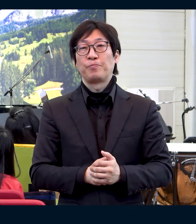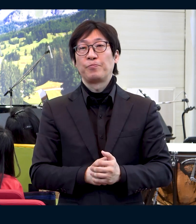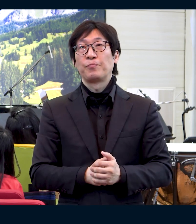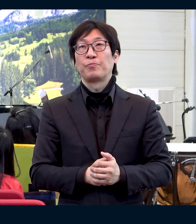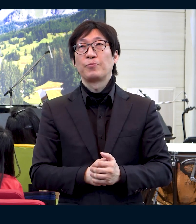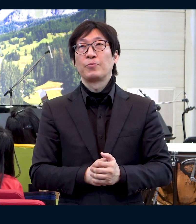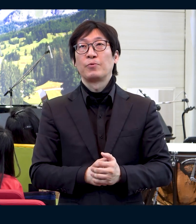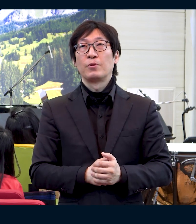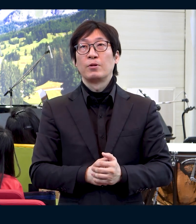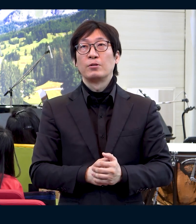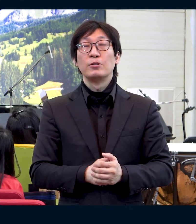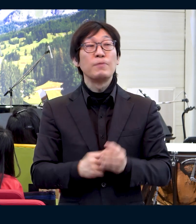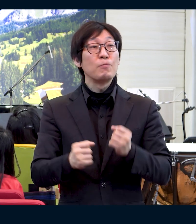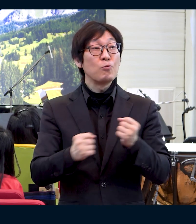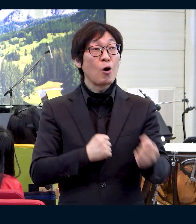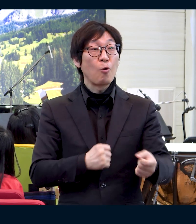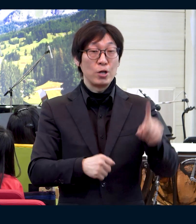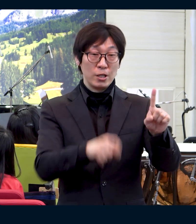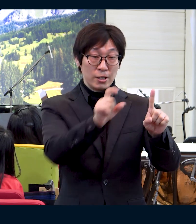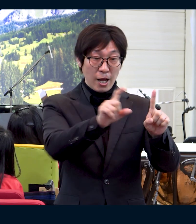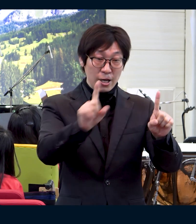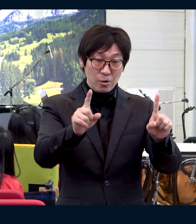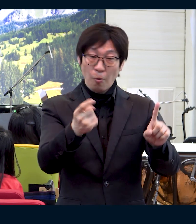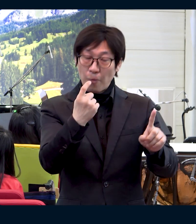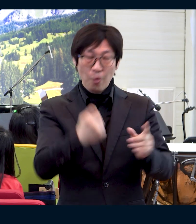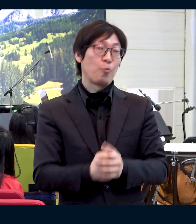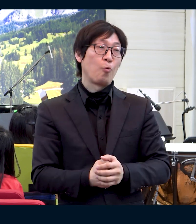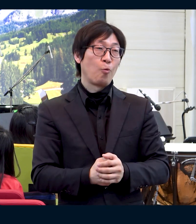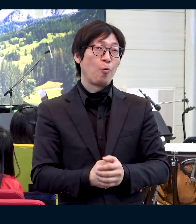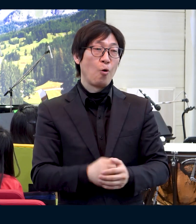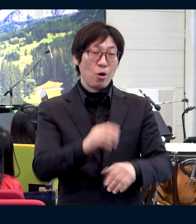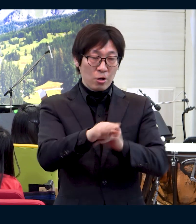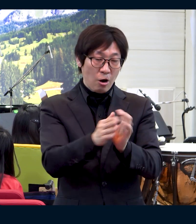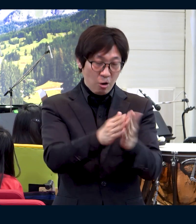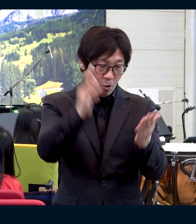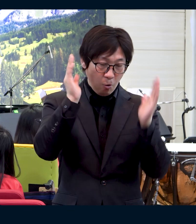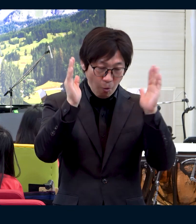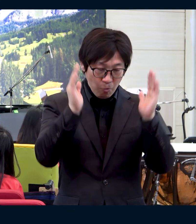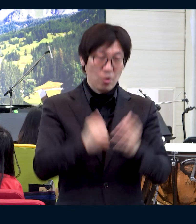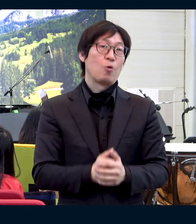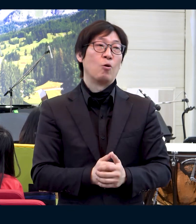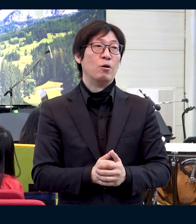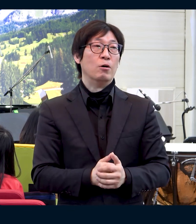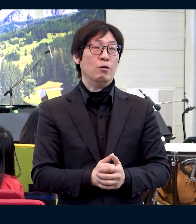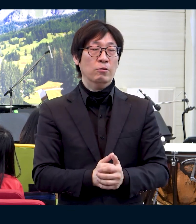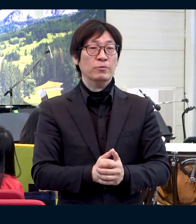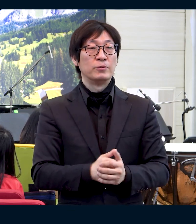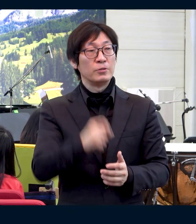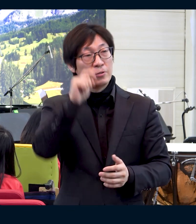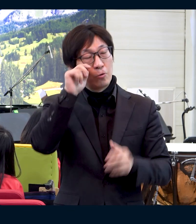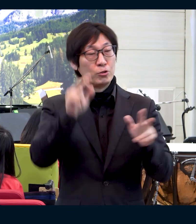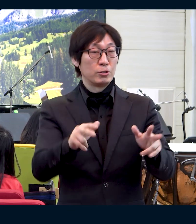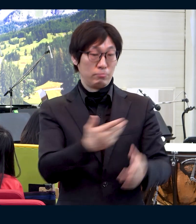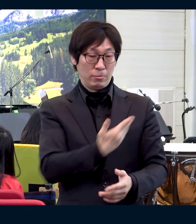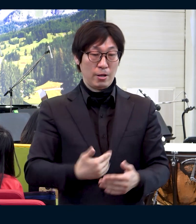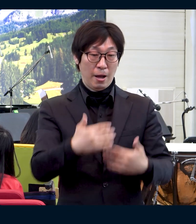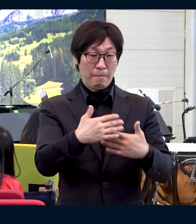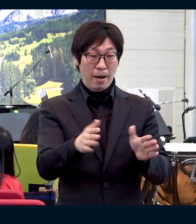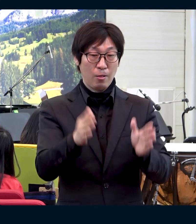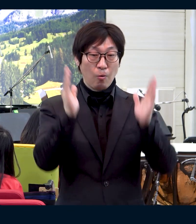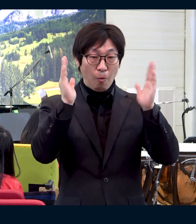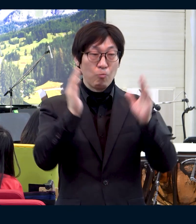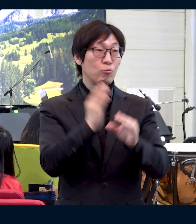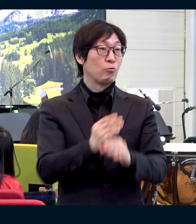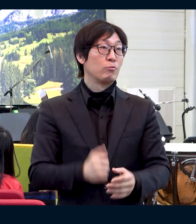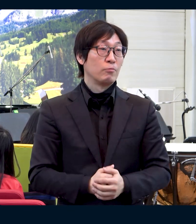이미 1대1도 또 여러 가지 성경 공부도 통해 또 시간도 지나면서 올해 두 내외가 제자반을 결단하고 제자반을 하고